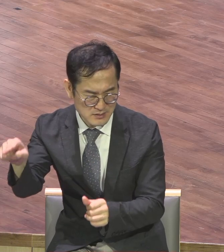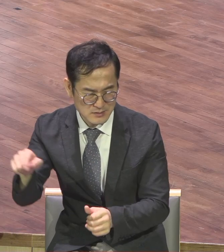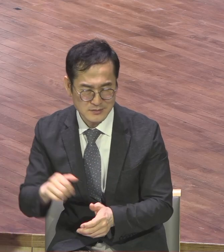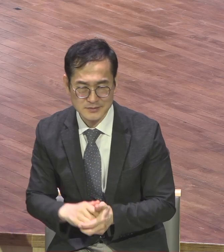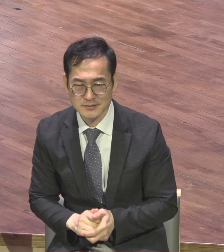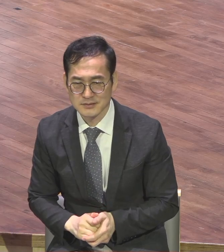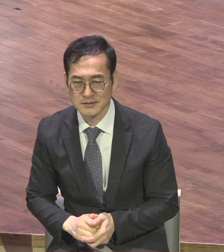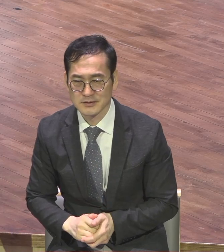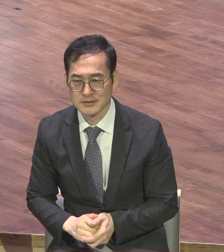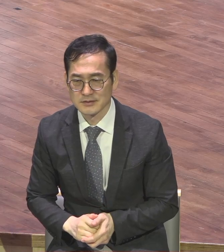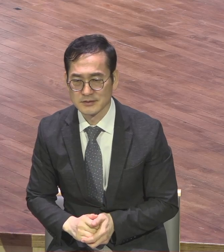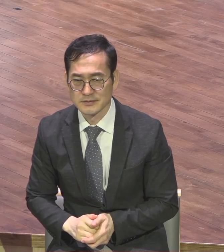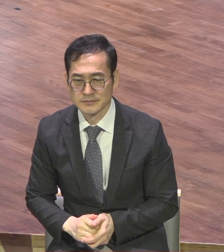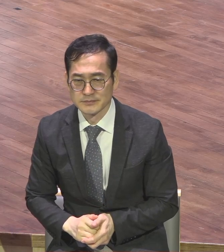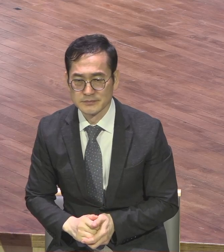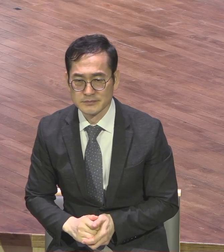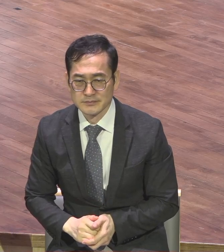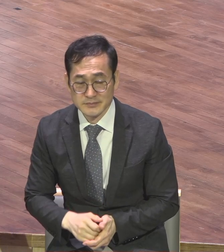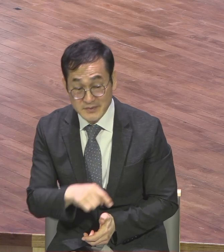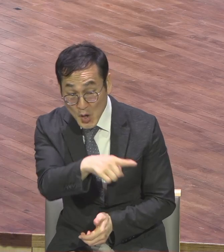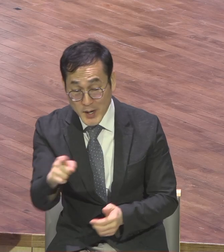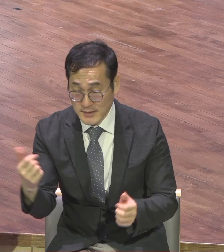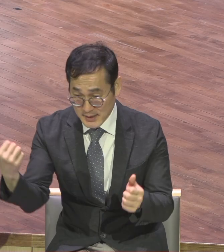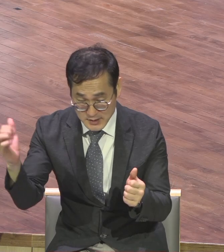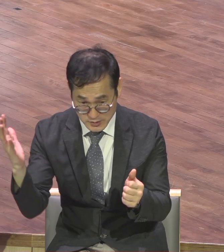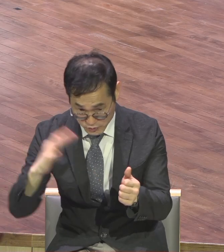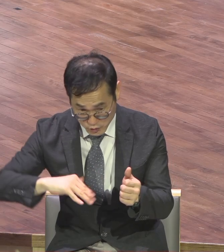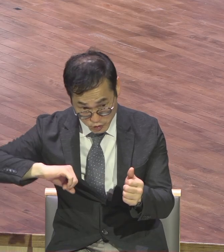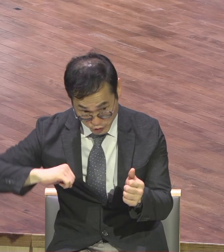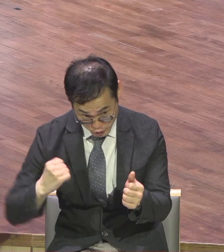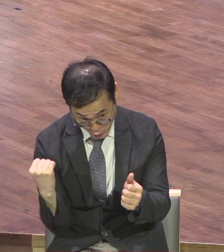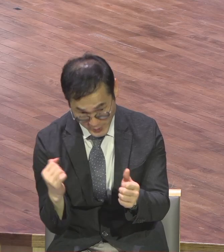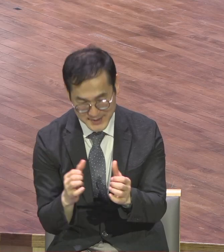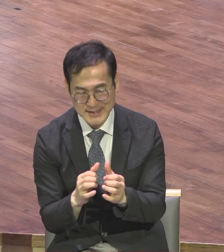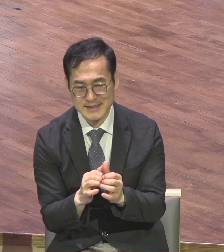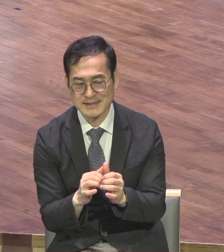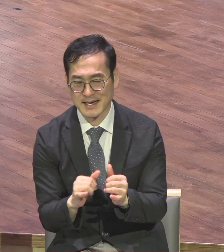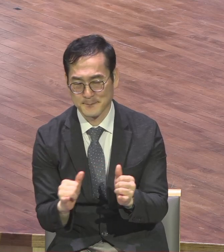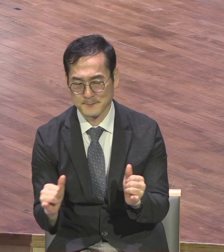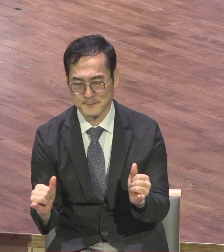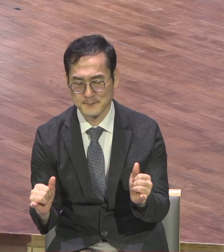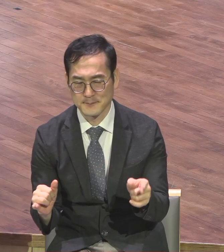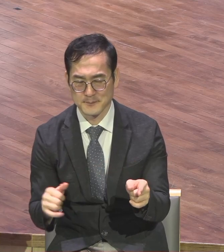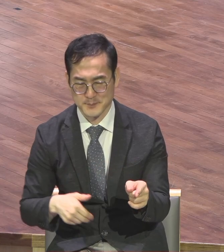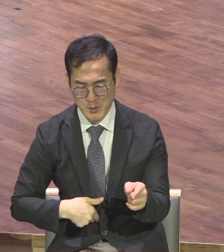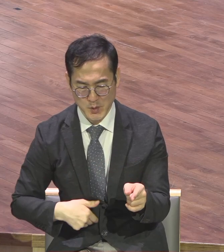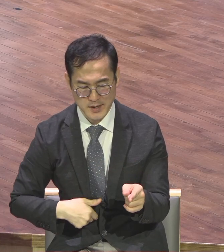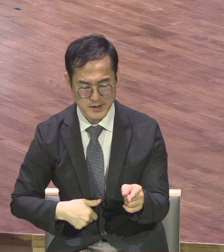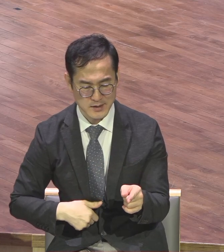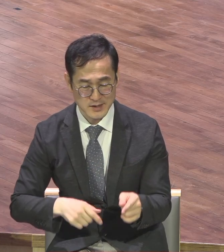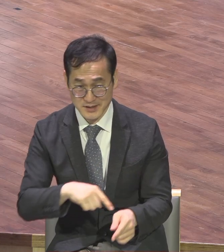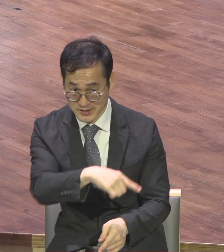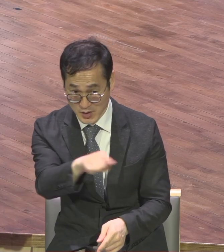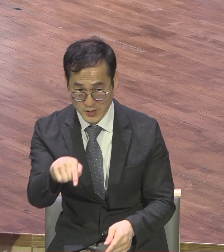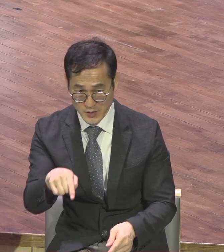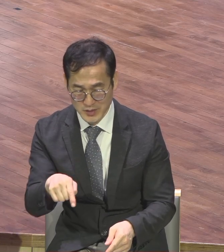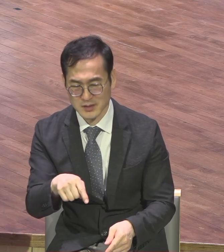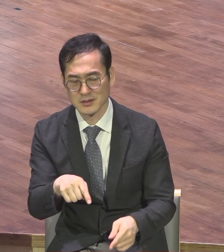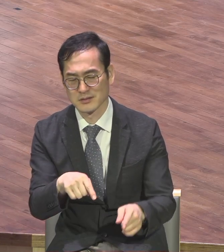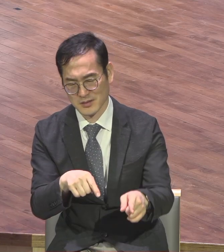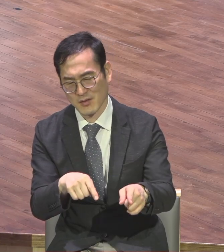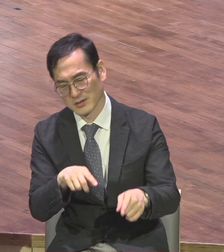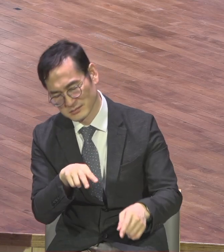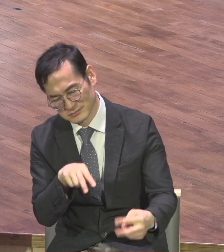미혹하느니라. 너희의 순종함이 모든 사람에게 들리는지라. 그러므로 내가 너희로 말미암아 기뻐하노니